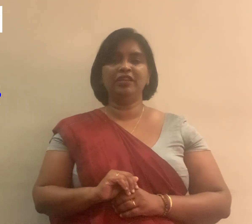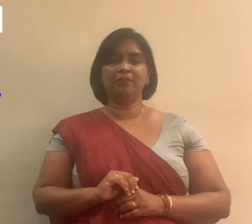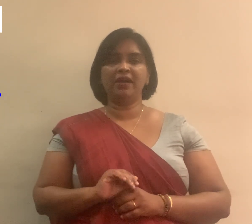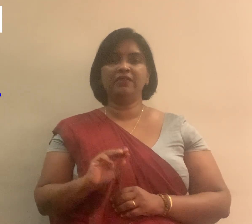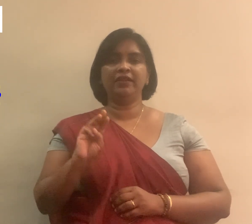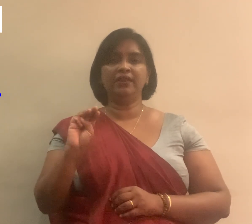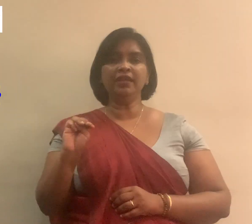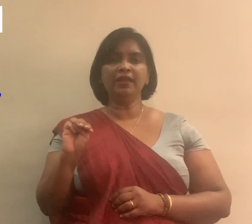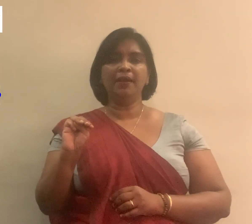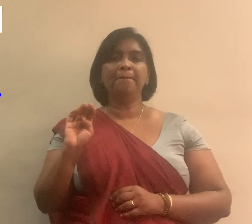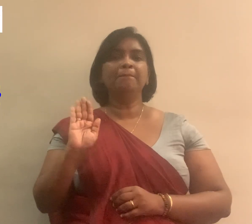නිර්මාණය වෙන්නේ